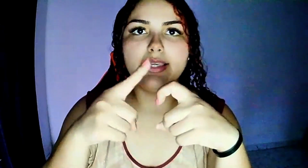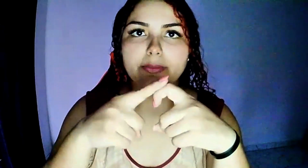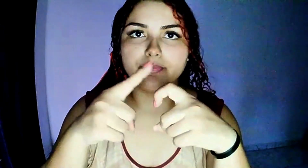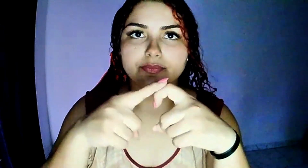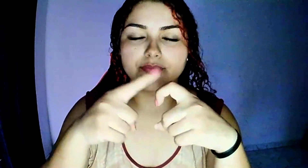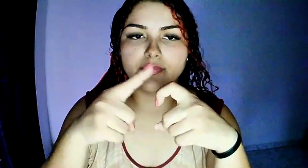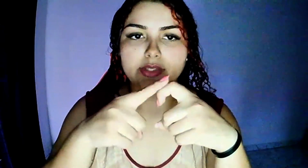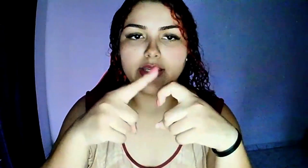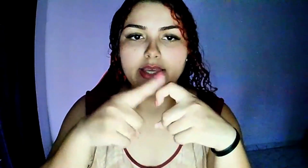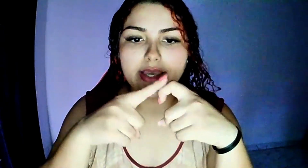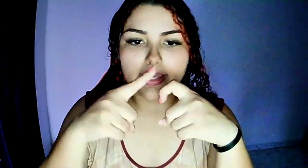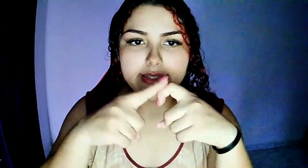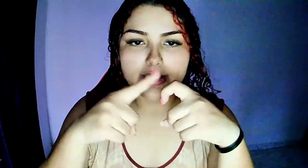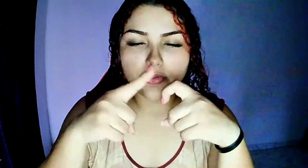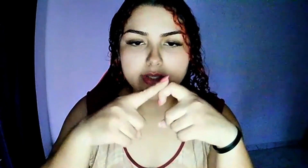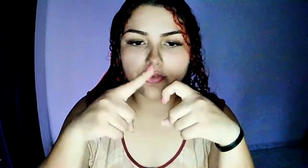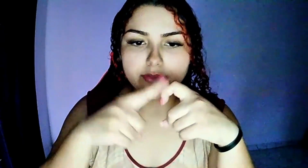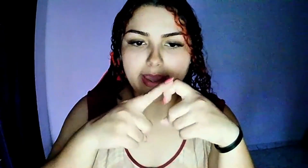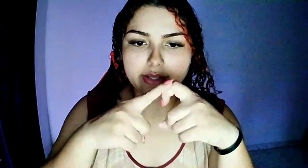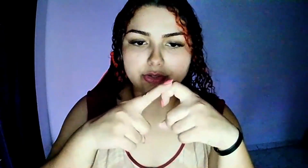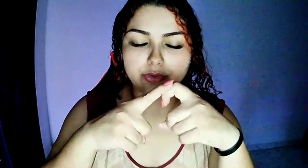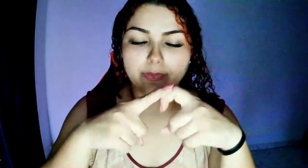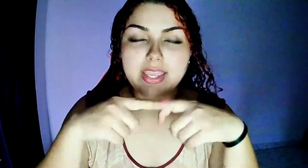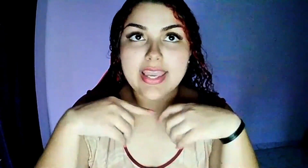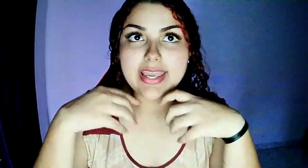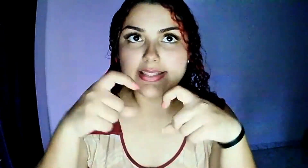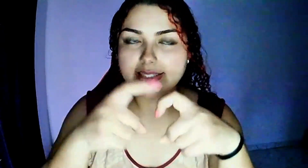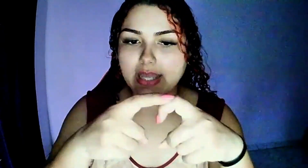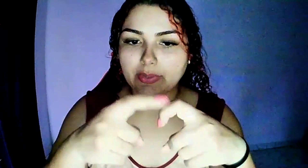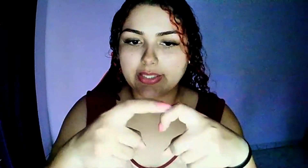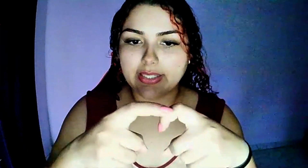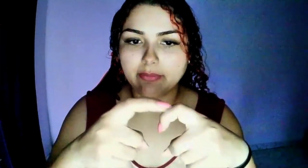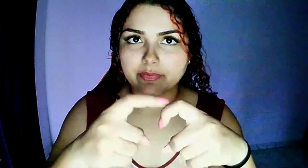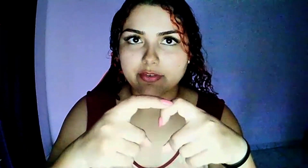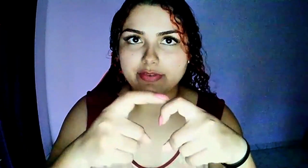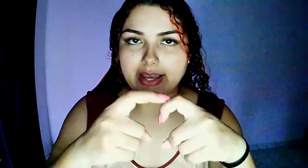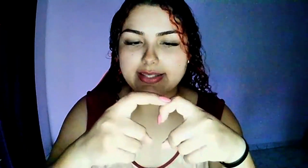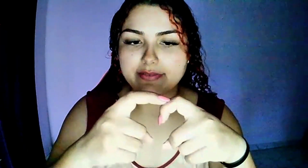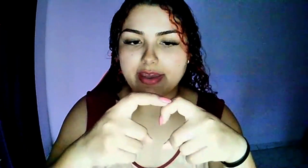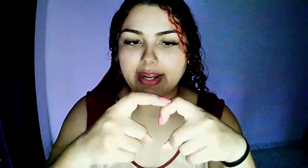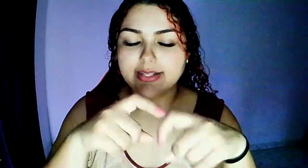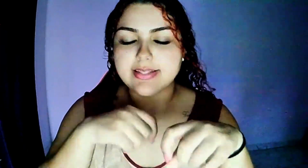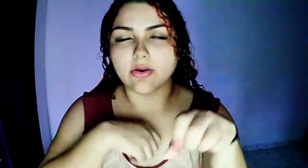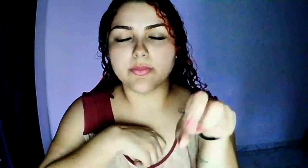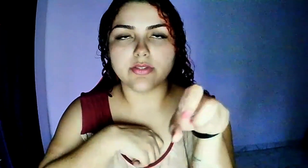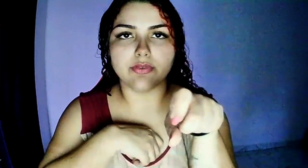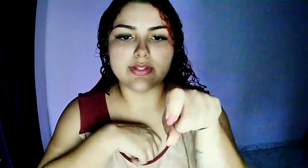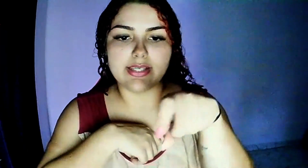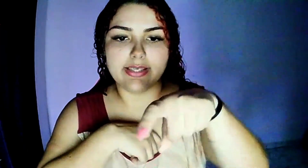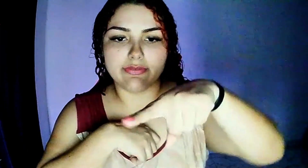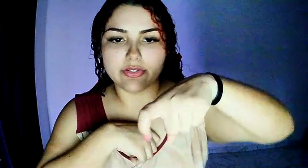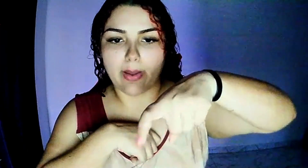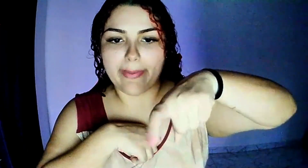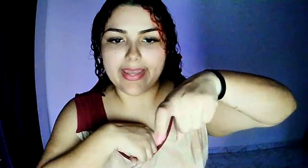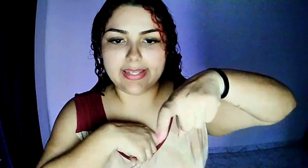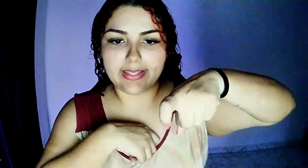aqui. Esse é o sinal de médico. Esse sinal aqui faz referência como se fosse aqui, fosse uma